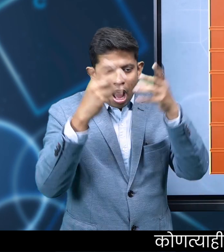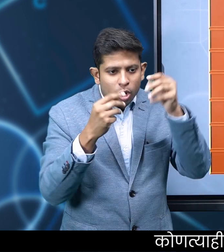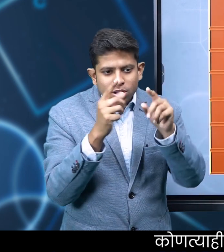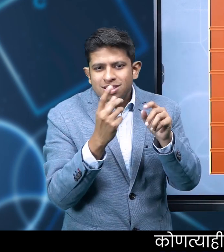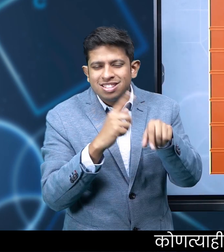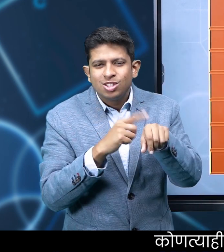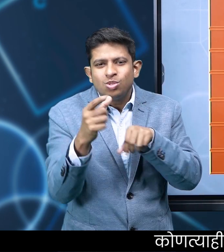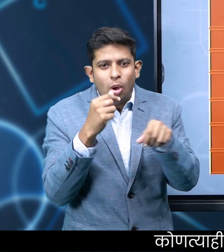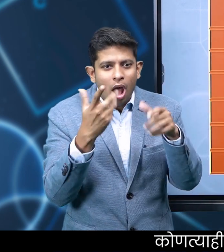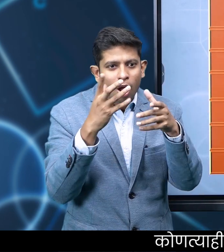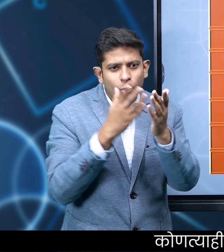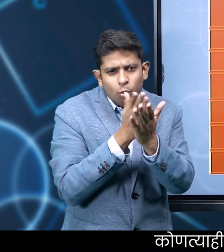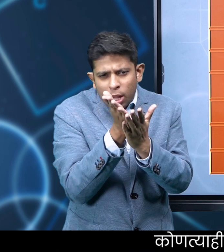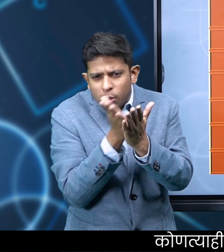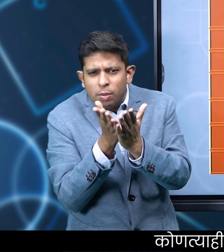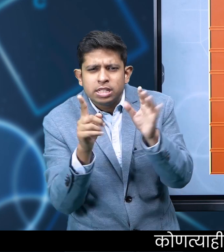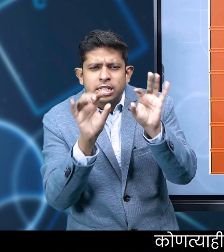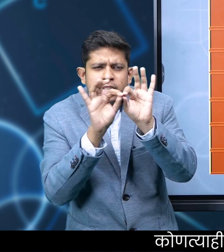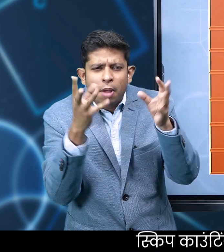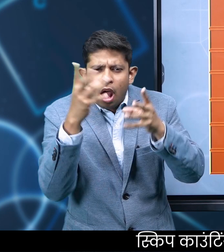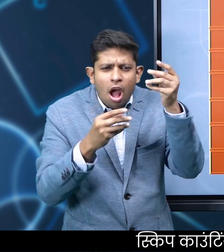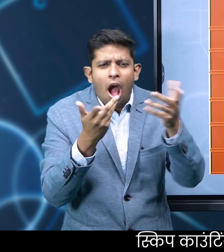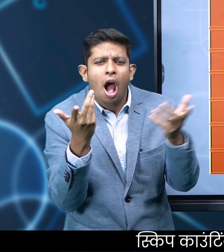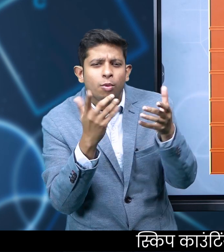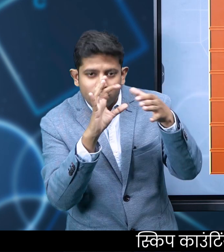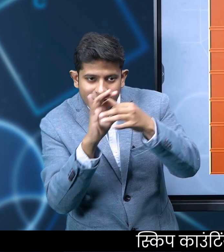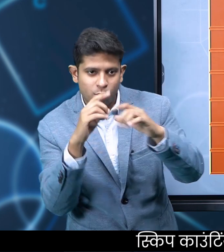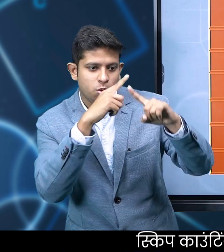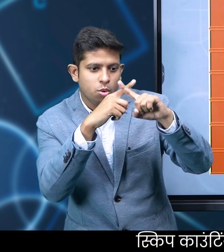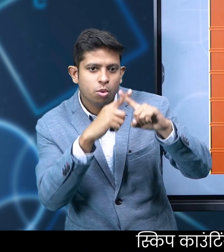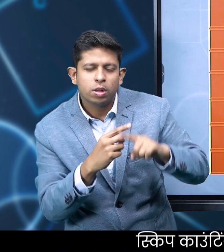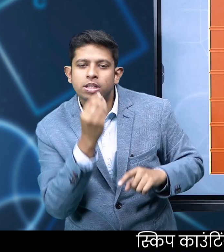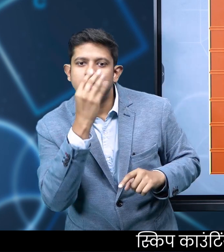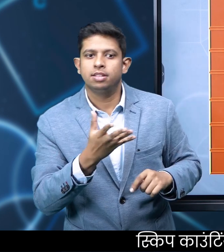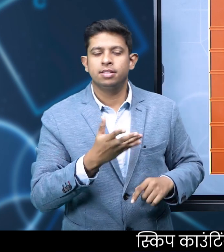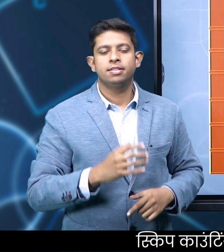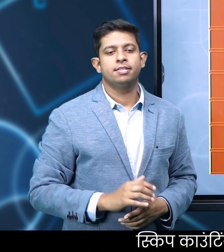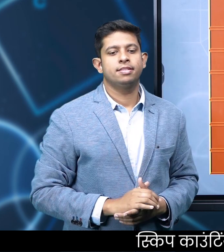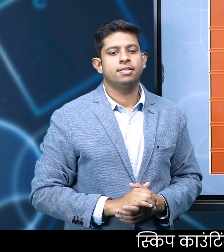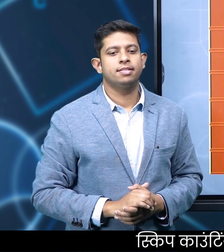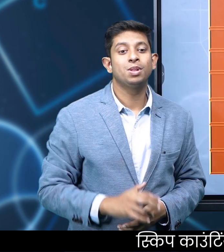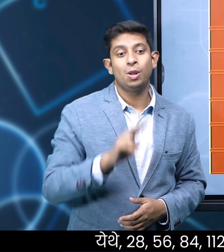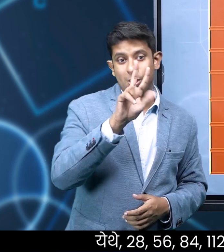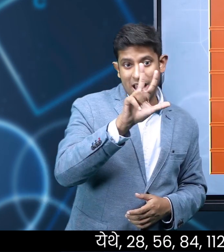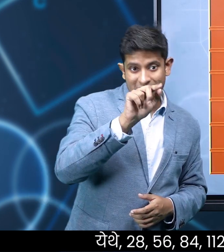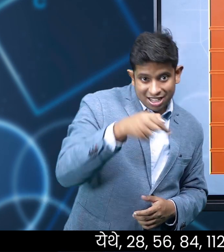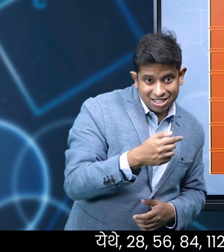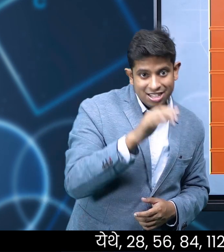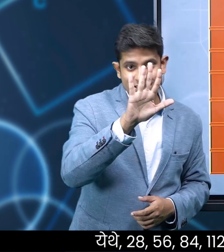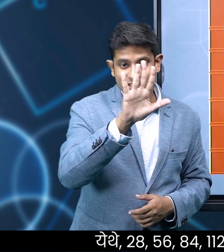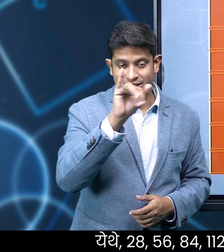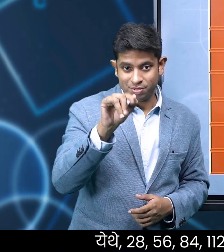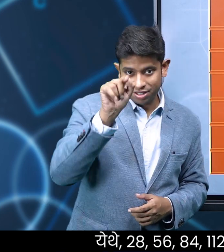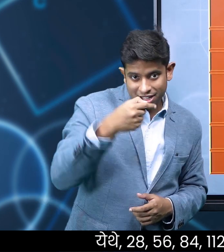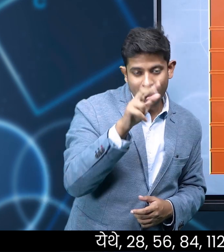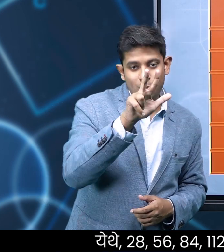कोणत्याही संख्येचे गुणाकार शोधण्यासाठी स्किप काउंटिंग पद्धत ही सर्वात सोपी पद्धत आहे. येथे 28,